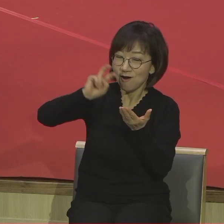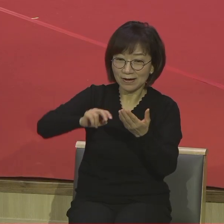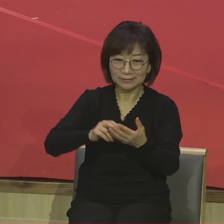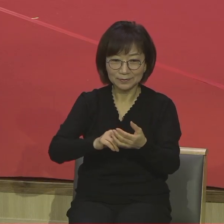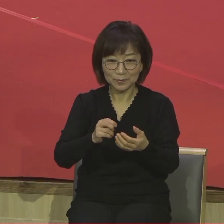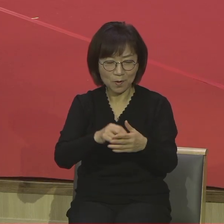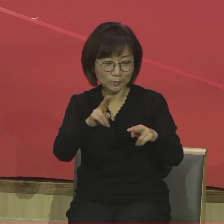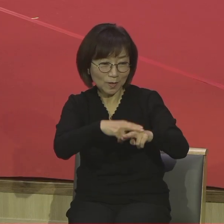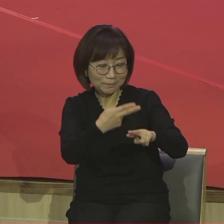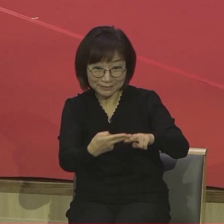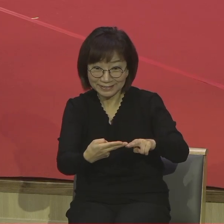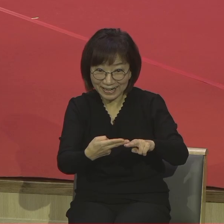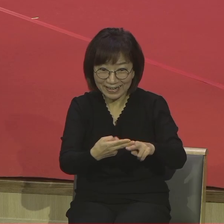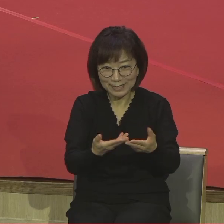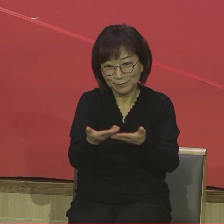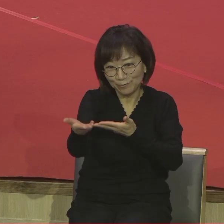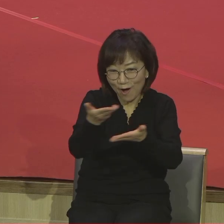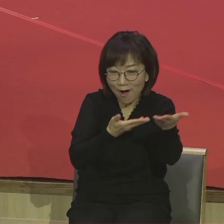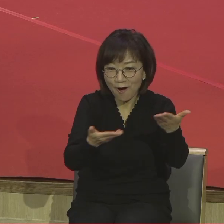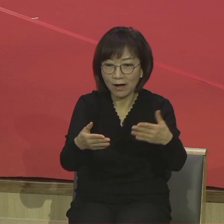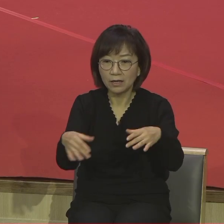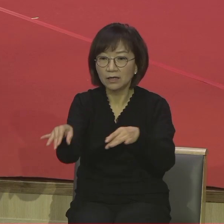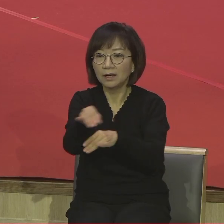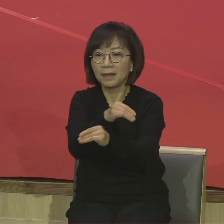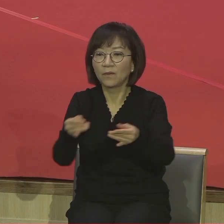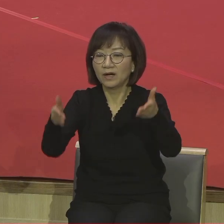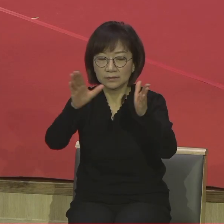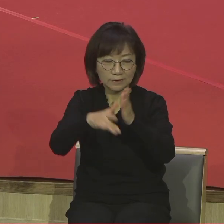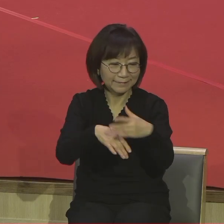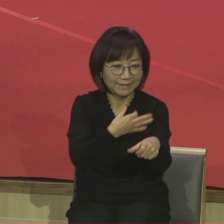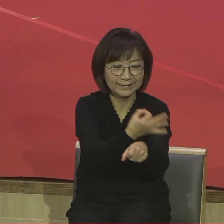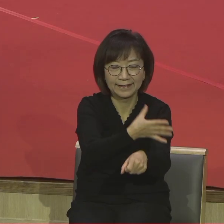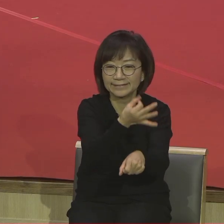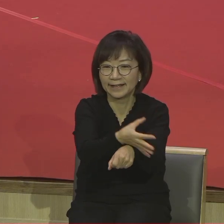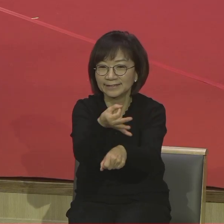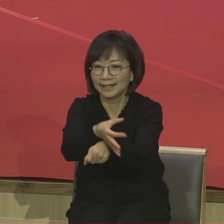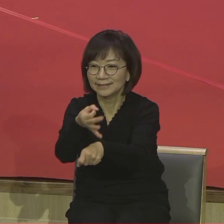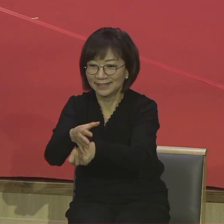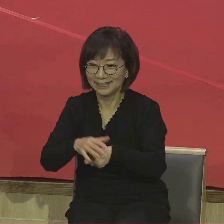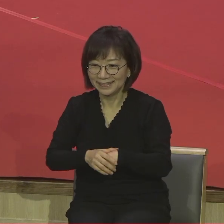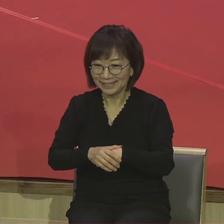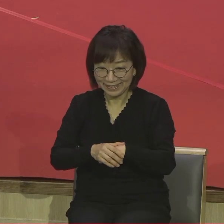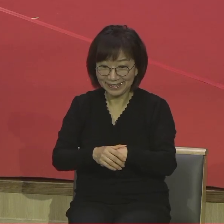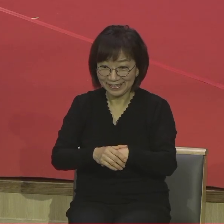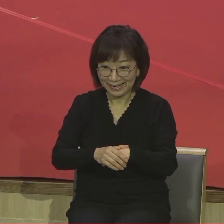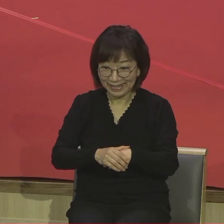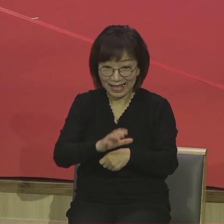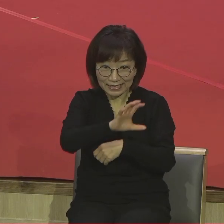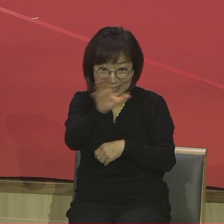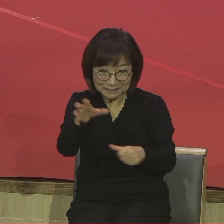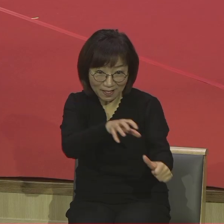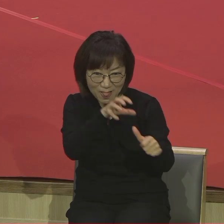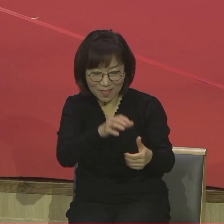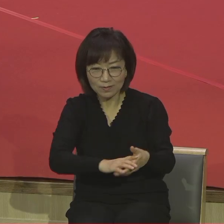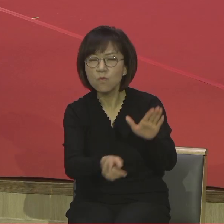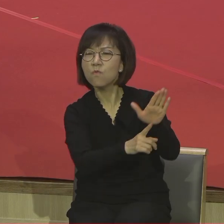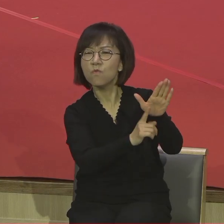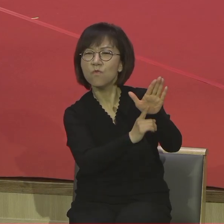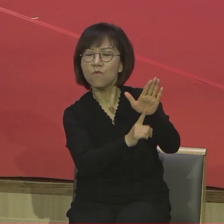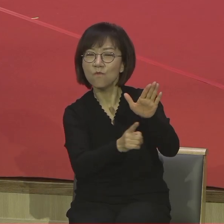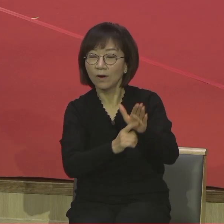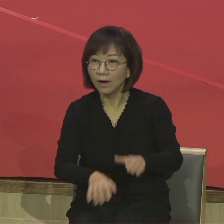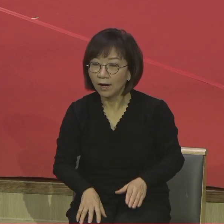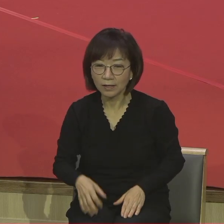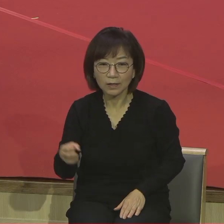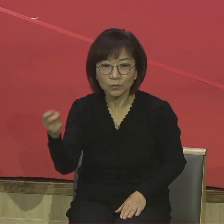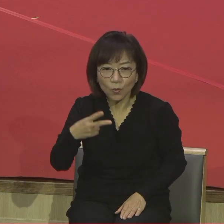사람들은 또 쇼핑을, 그리고 백화점마다 쇼핑을 이 크리스마스를 이용해 가지고 그렇게 판매하고, 또 많은 사람들은